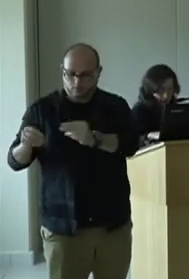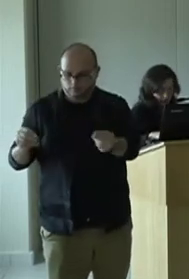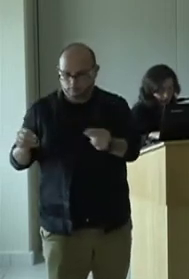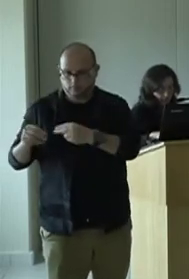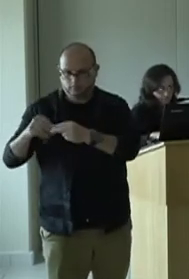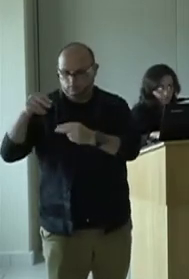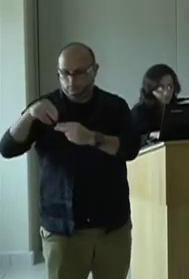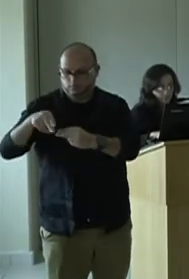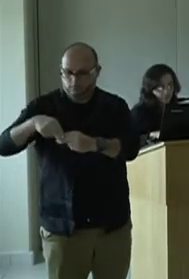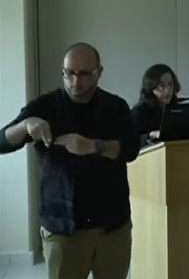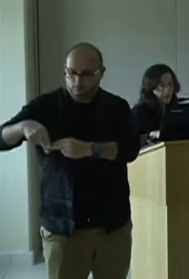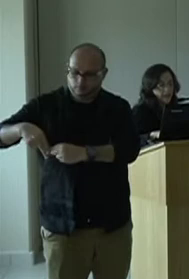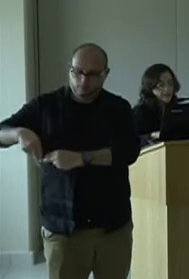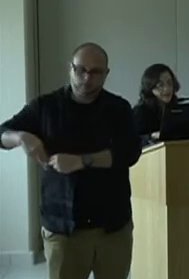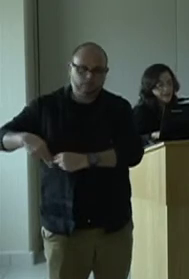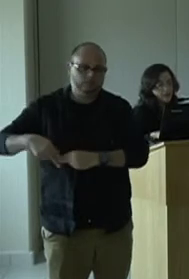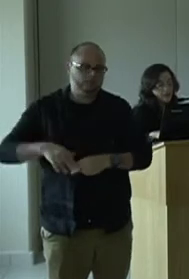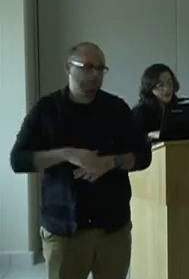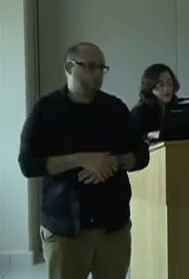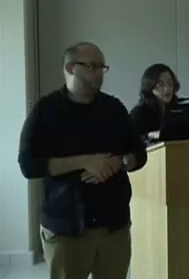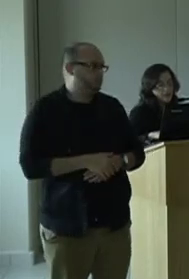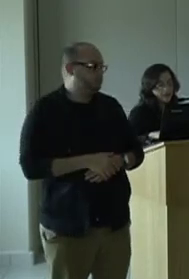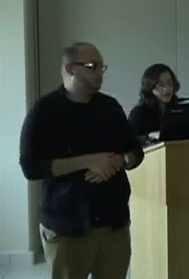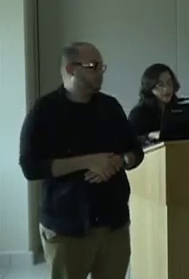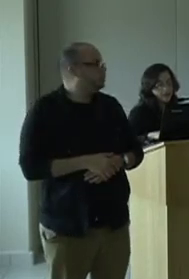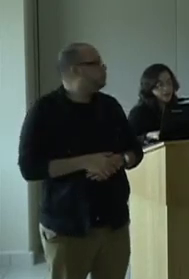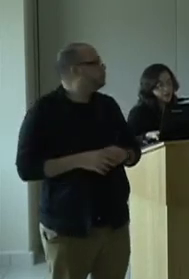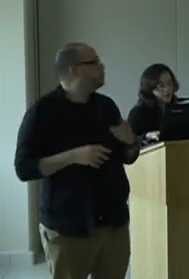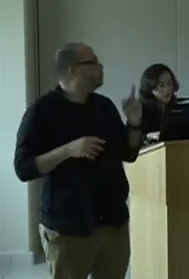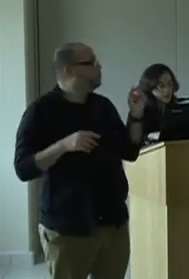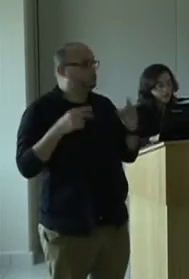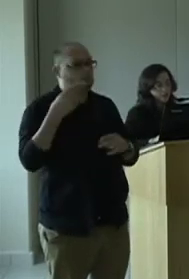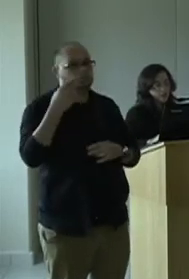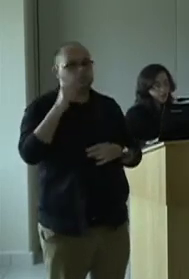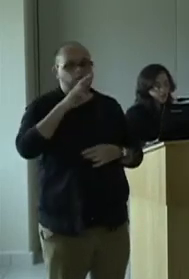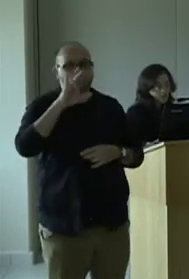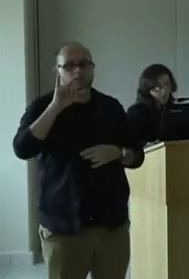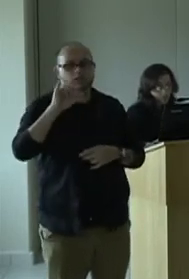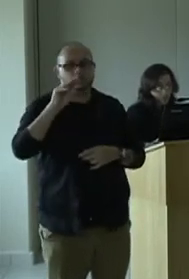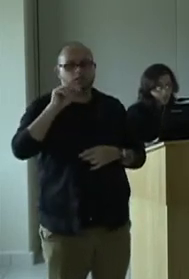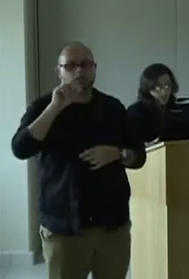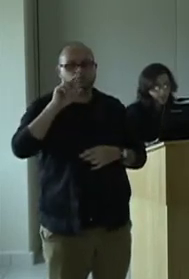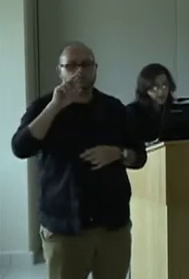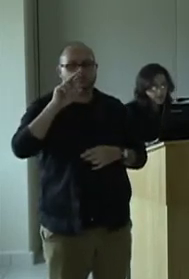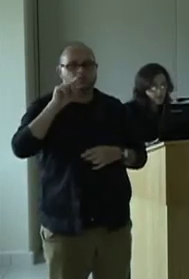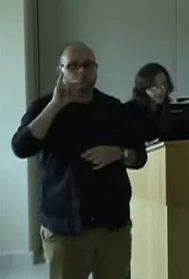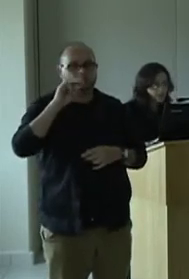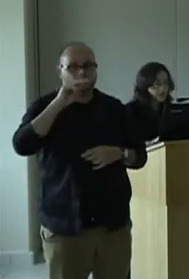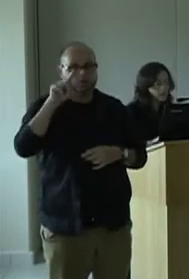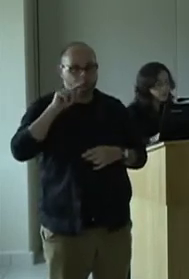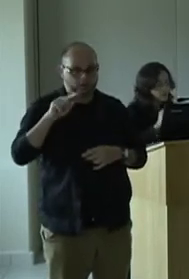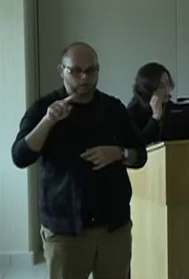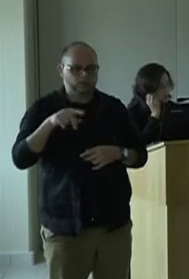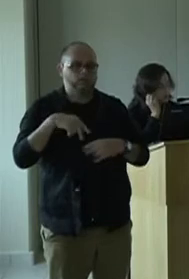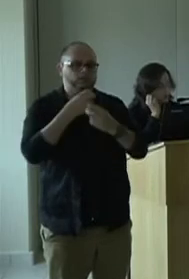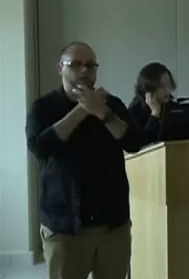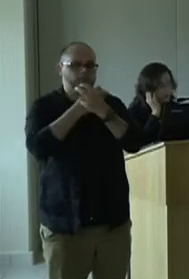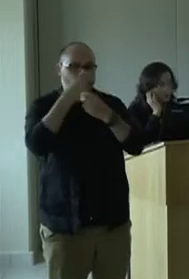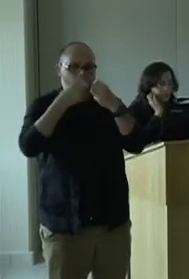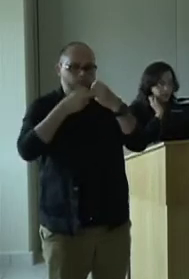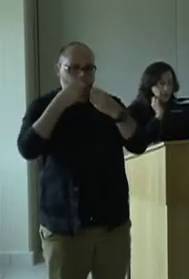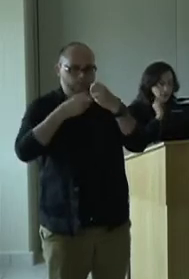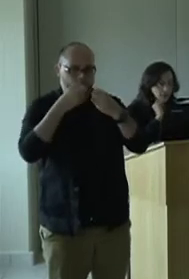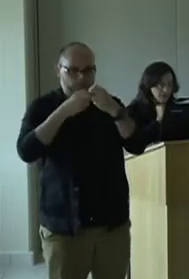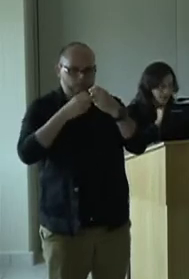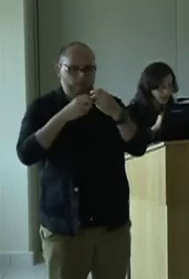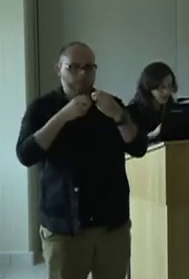acceso. Este es Harry Martínez, que tiene esclerosis múltiple y cuadriplegia por el